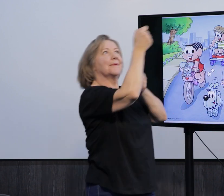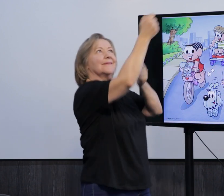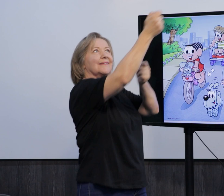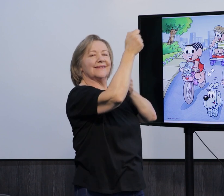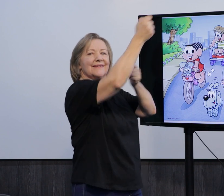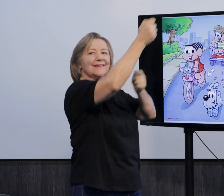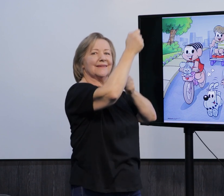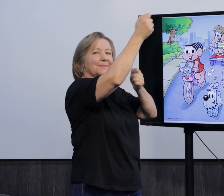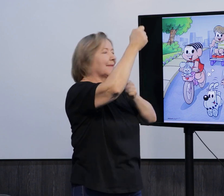soltando pipa